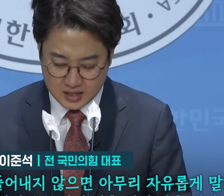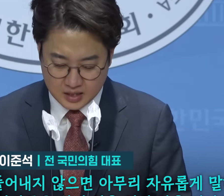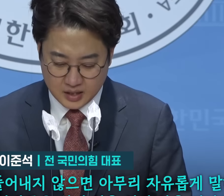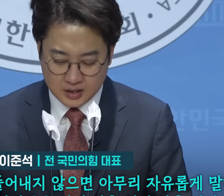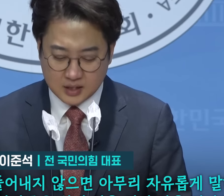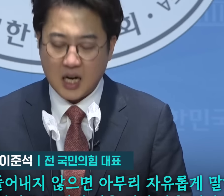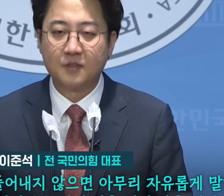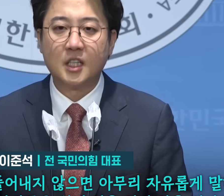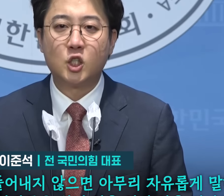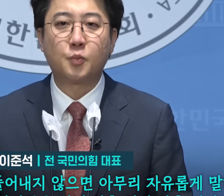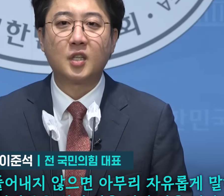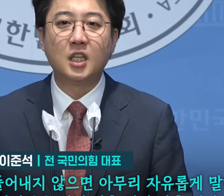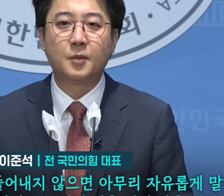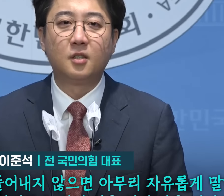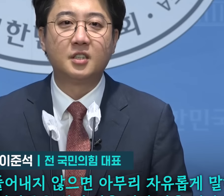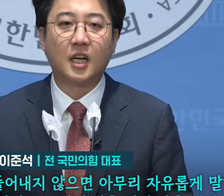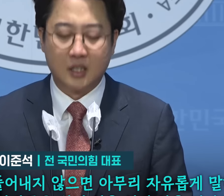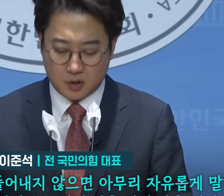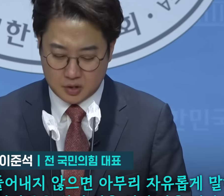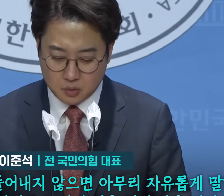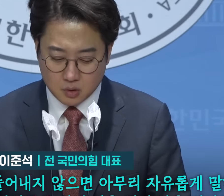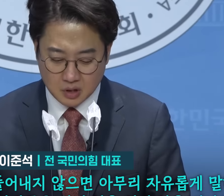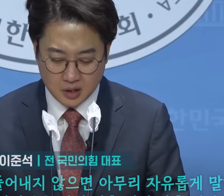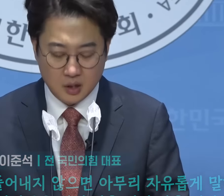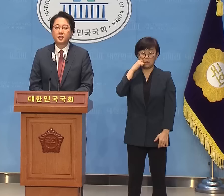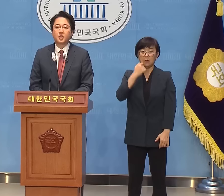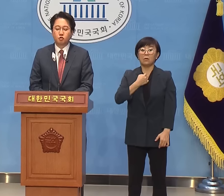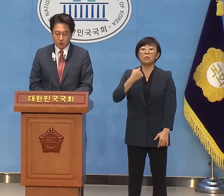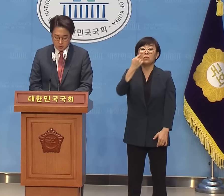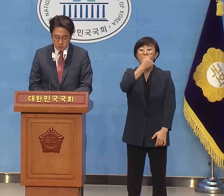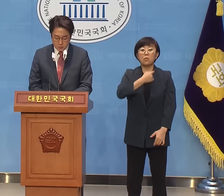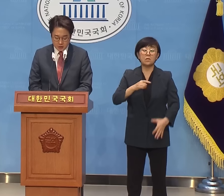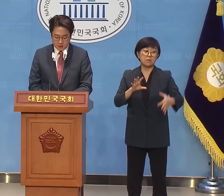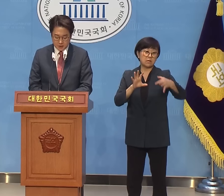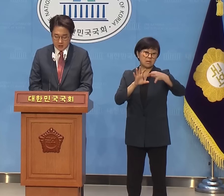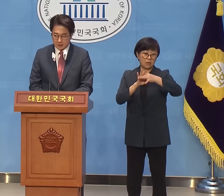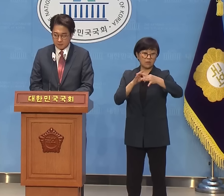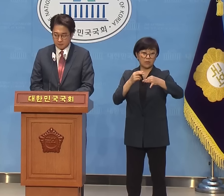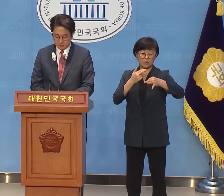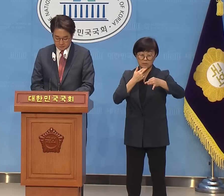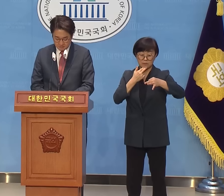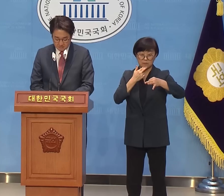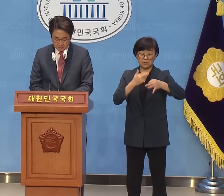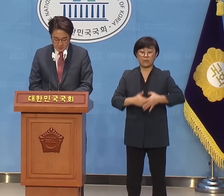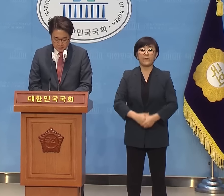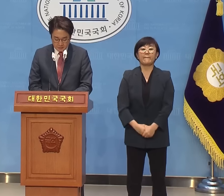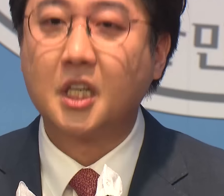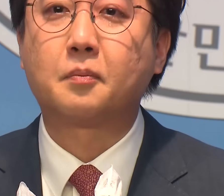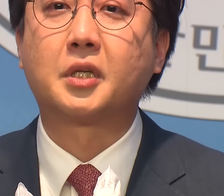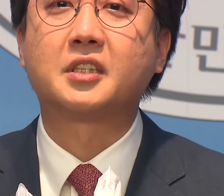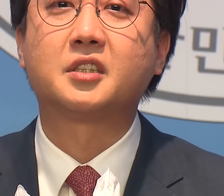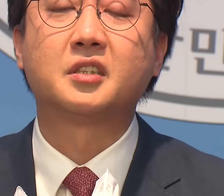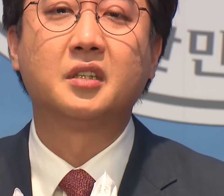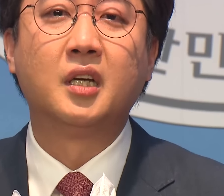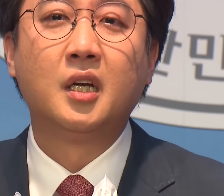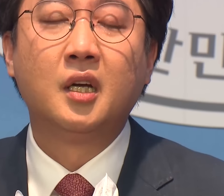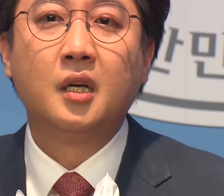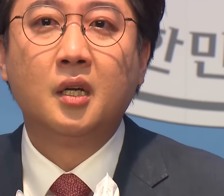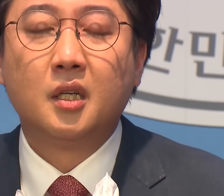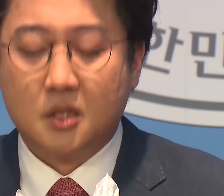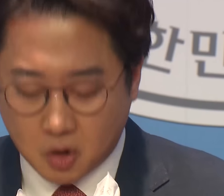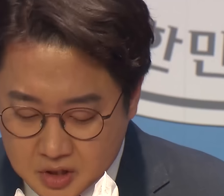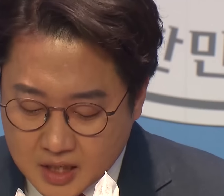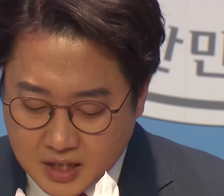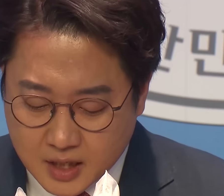해봤자 사람들은 쉽게 입을 열지 않을 것이고 이 전 대표는 총선에 대해서도 여당이 스스로 잘못을